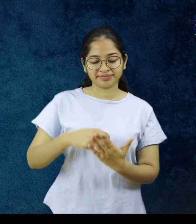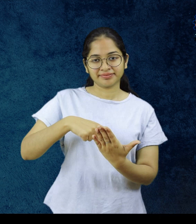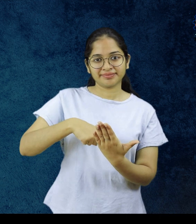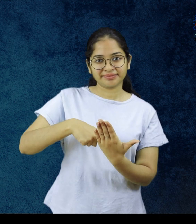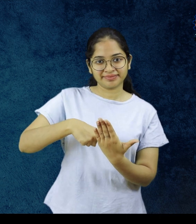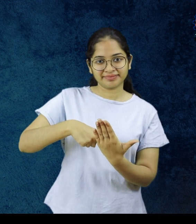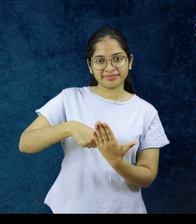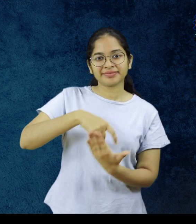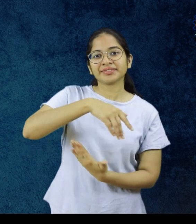रिश्तेदार